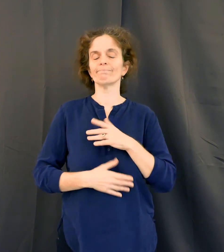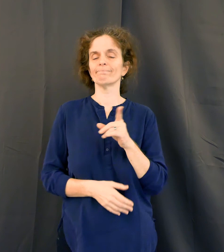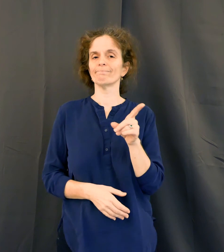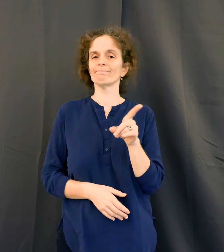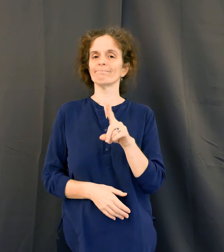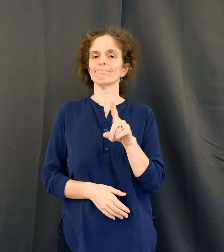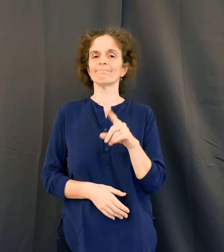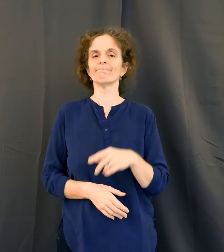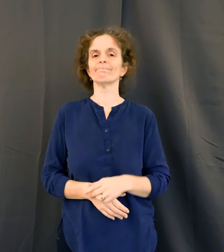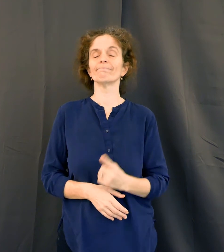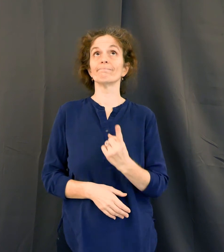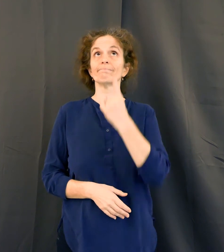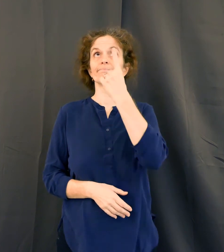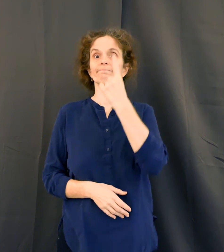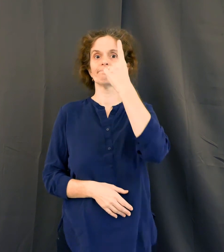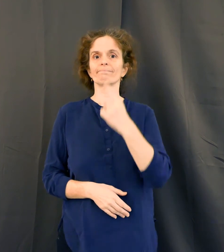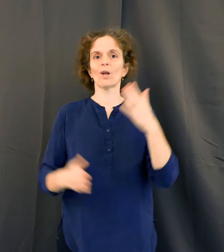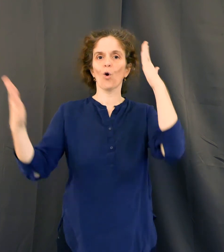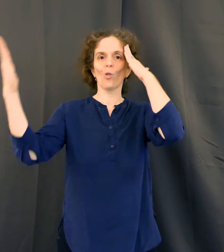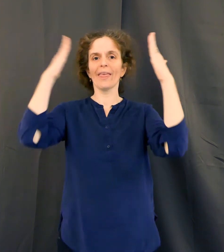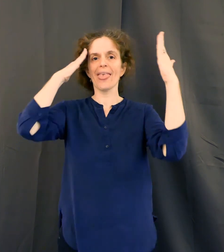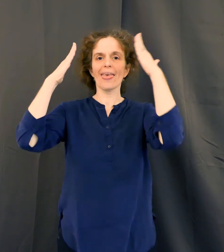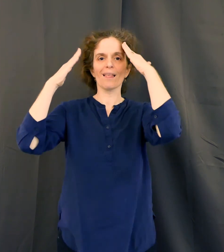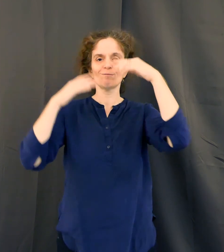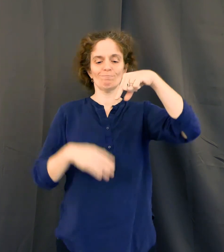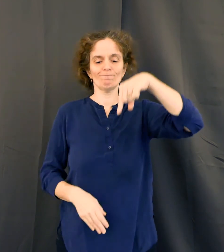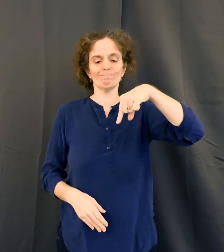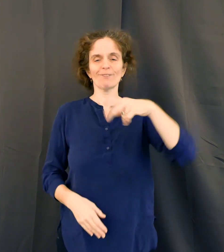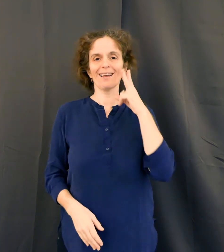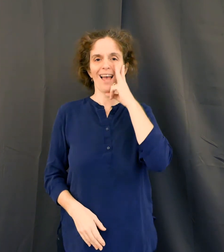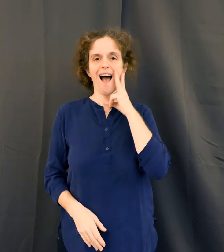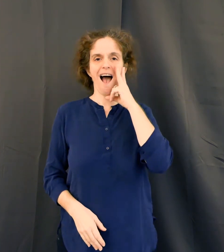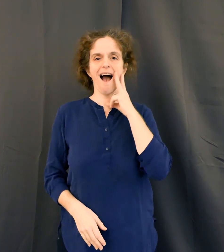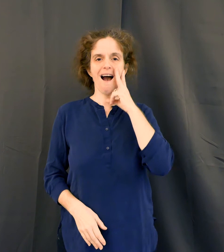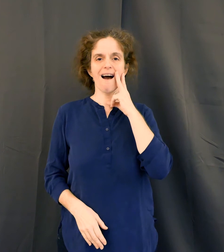Enfin, pas vraiment. Au grenier et à la cave,